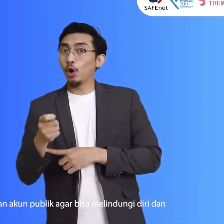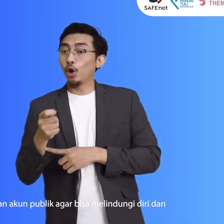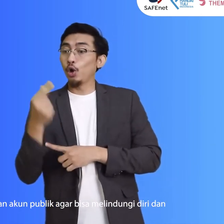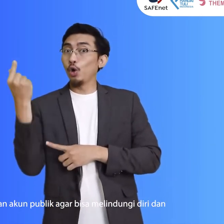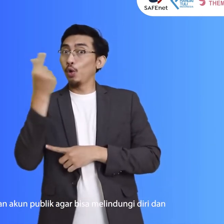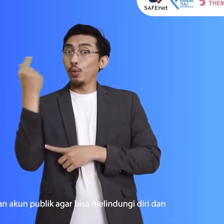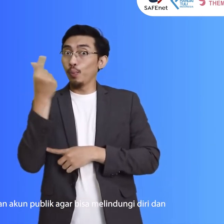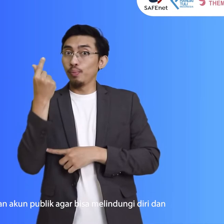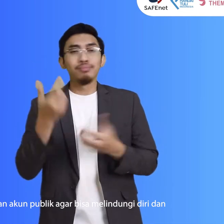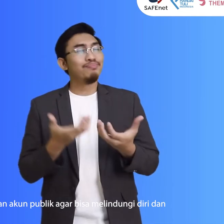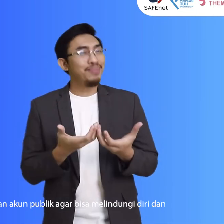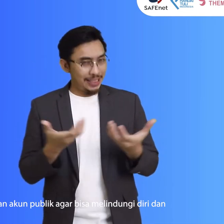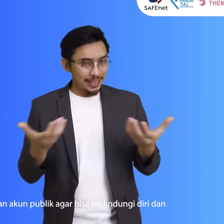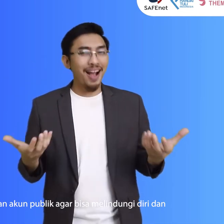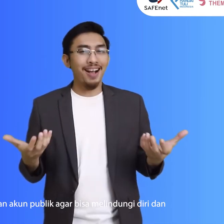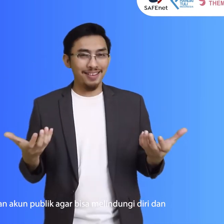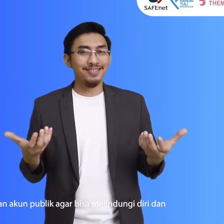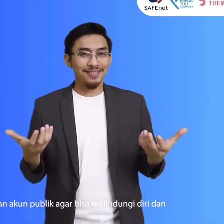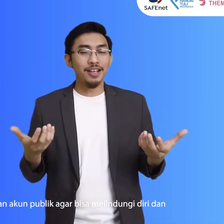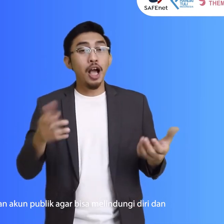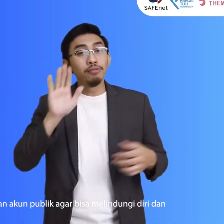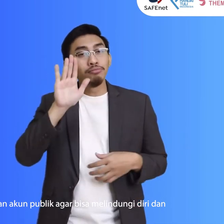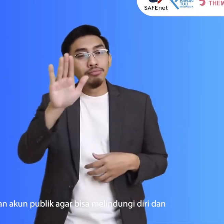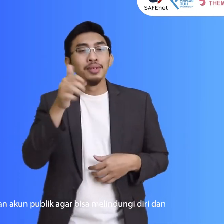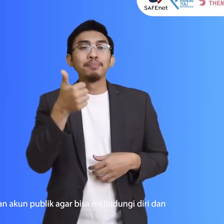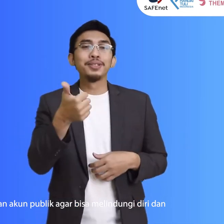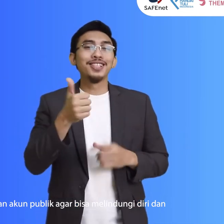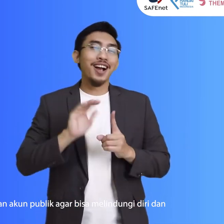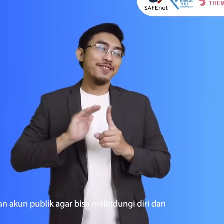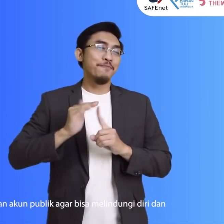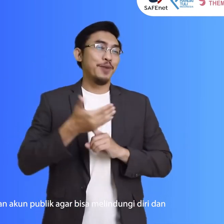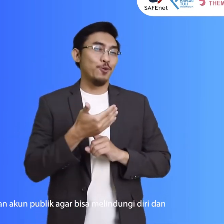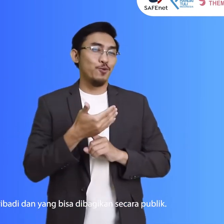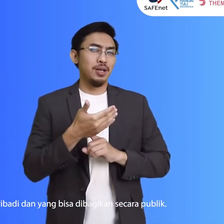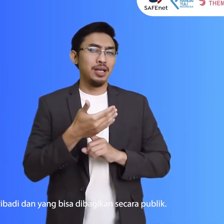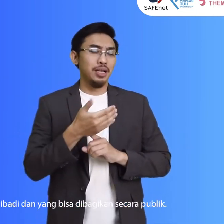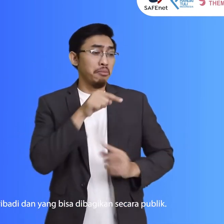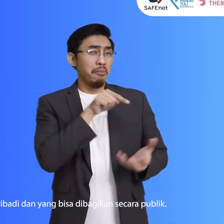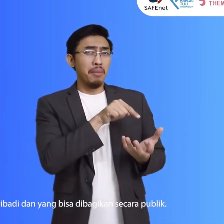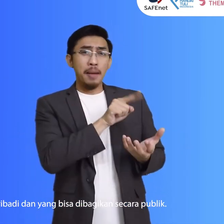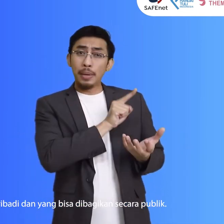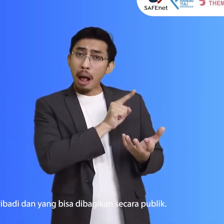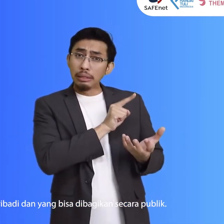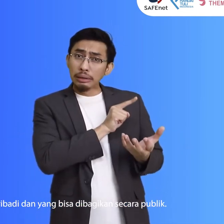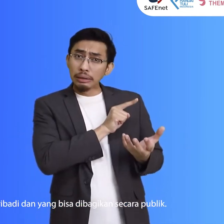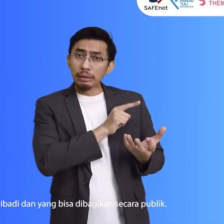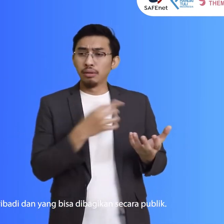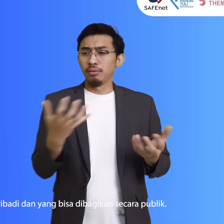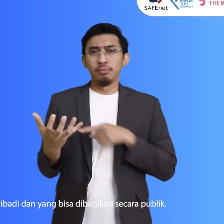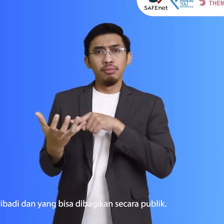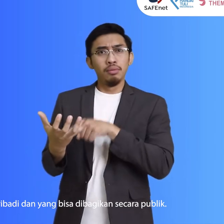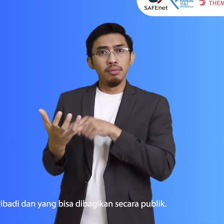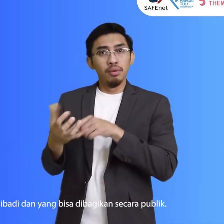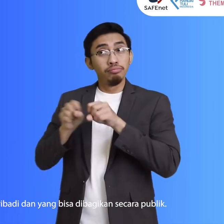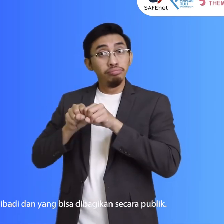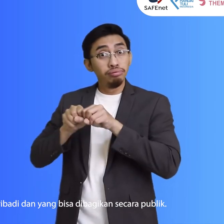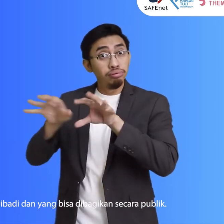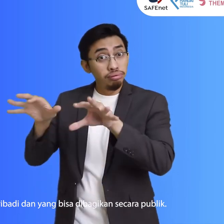21 pisahkan akun pribadi dengan akun publik Hai agar bisa melindungi diri dan memisahkan